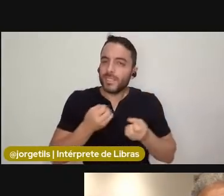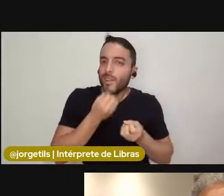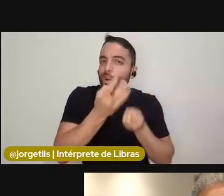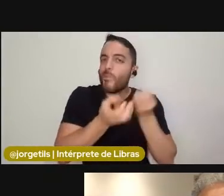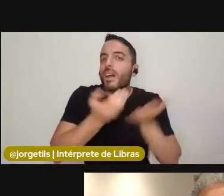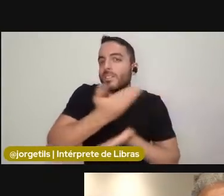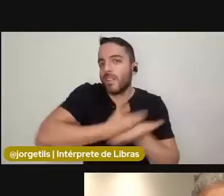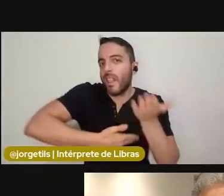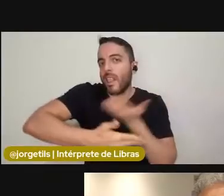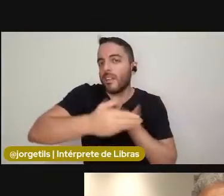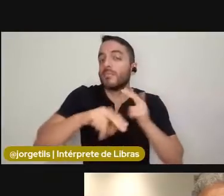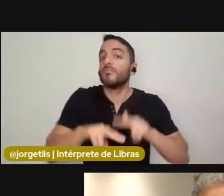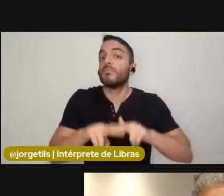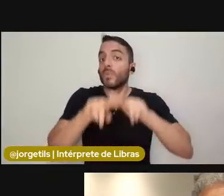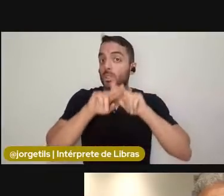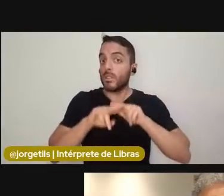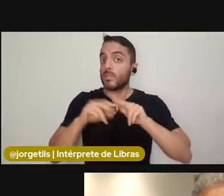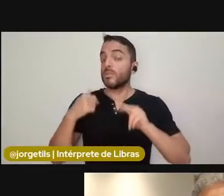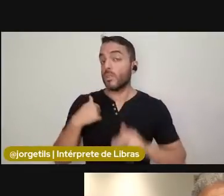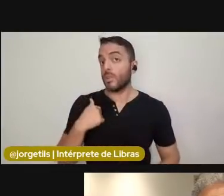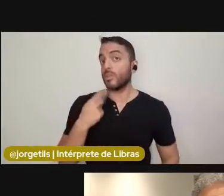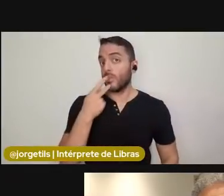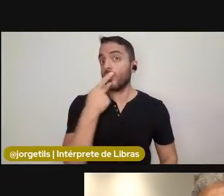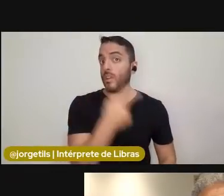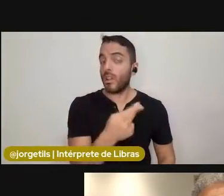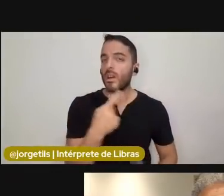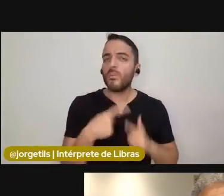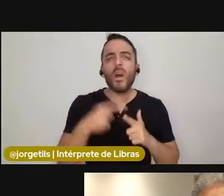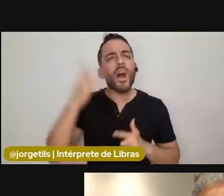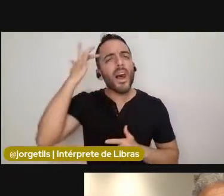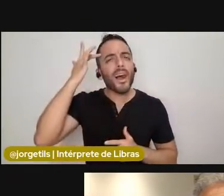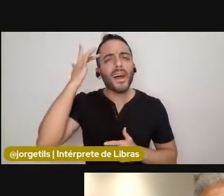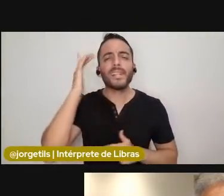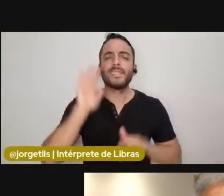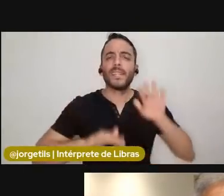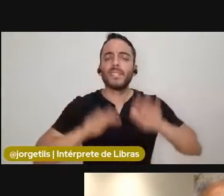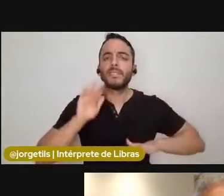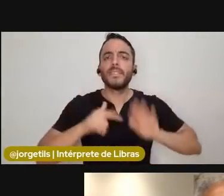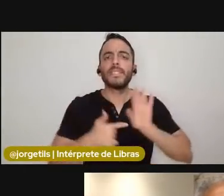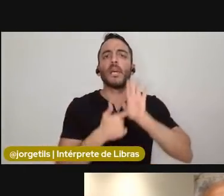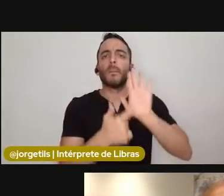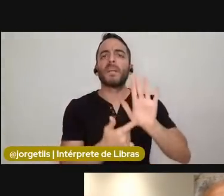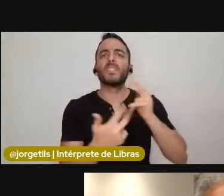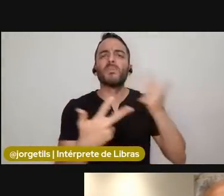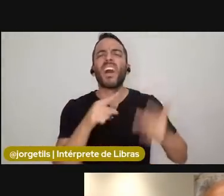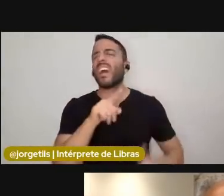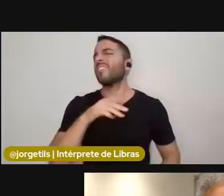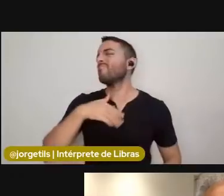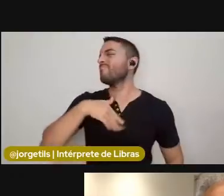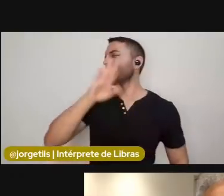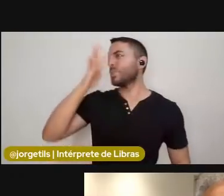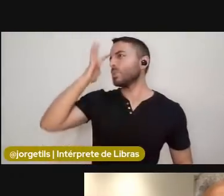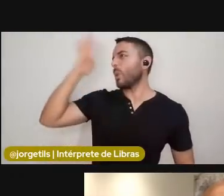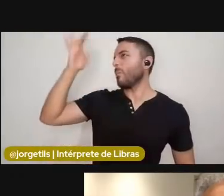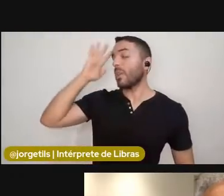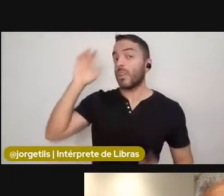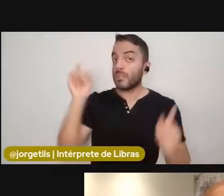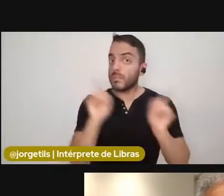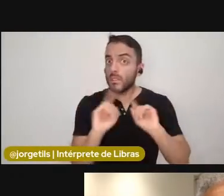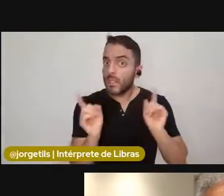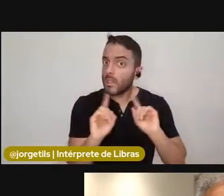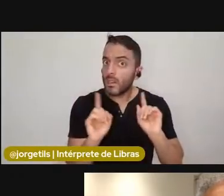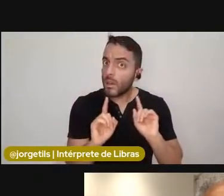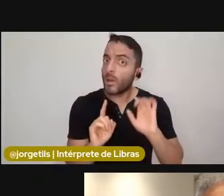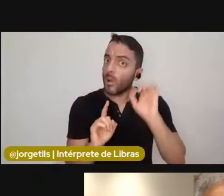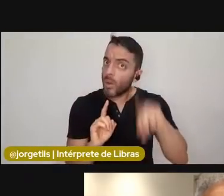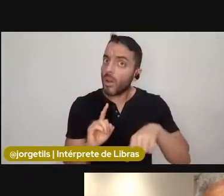estou colocando, que eu sempre acho que muitas vezes a gente apresenta alguma coisa, isso é utopia. Não, o papel, né, da